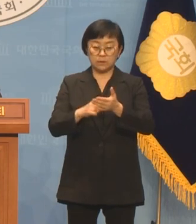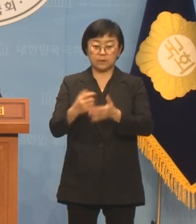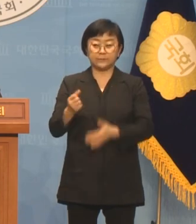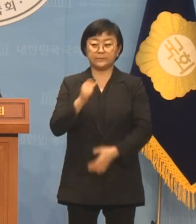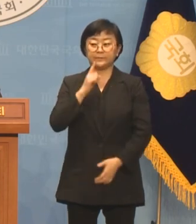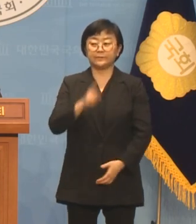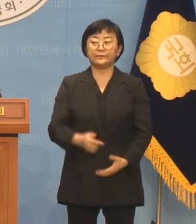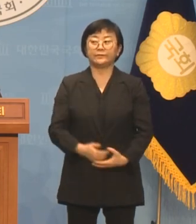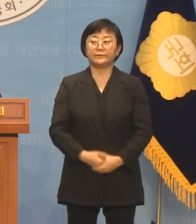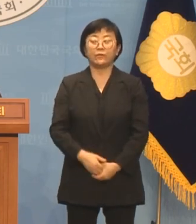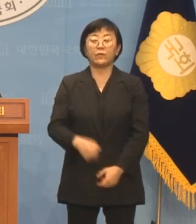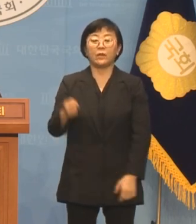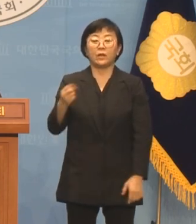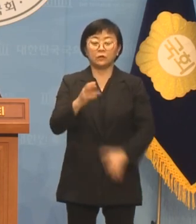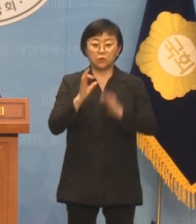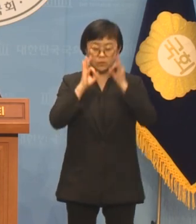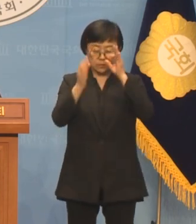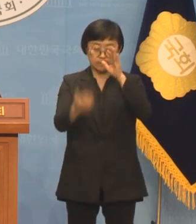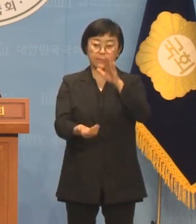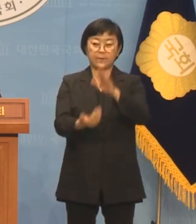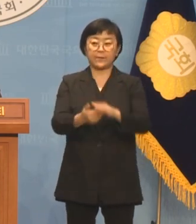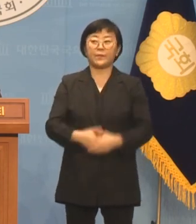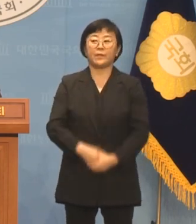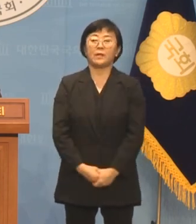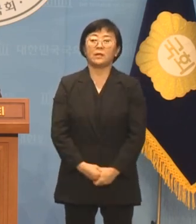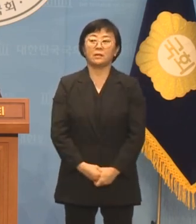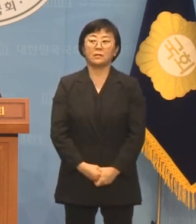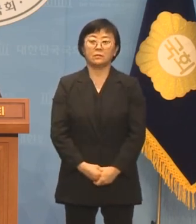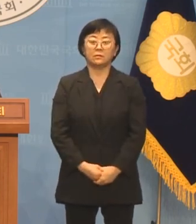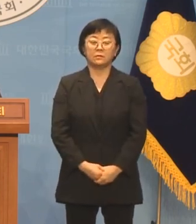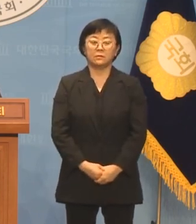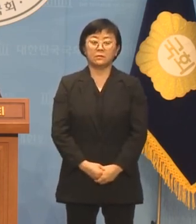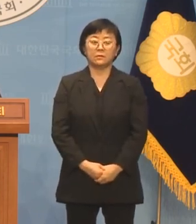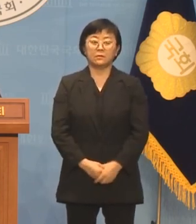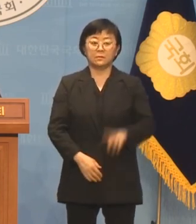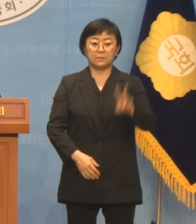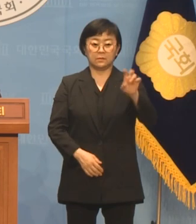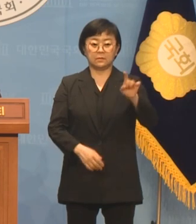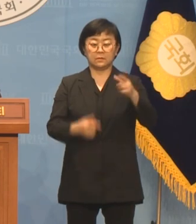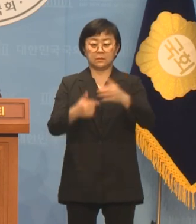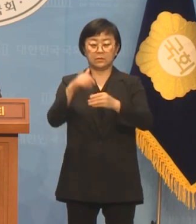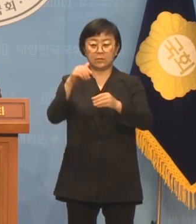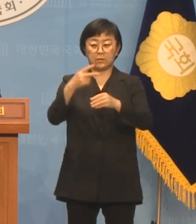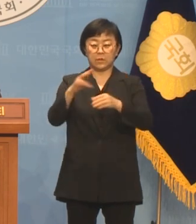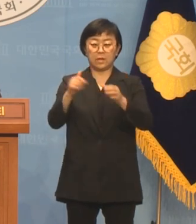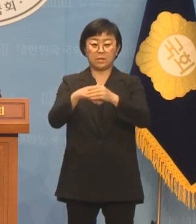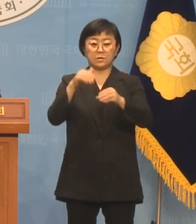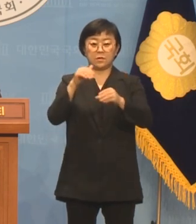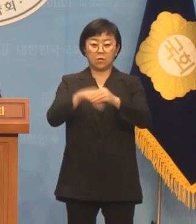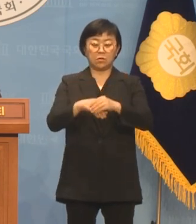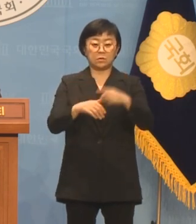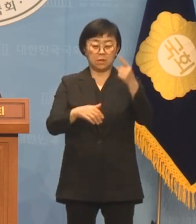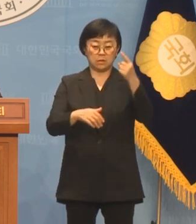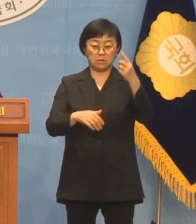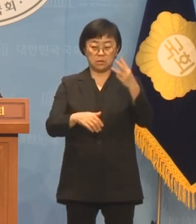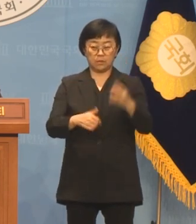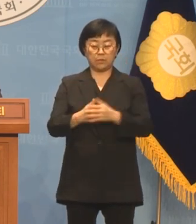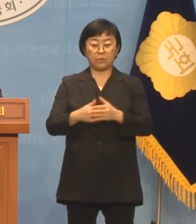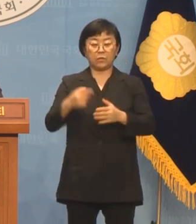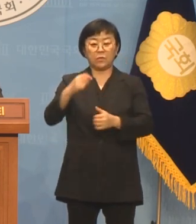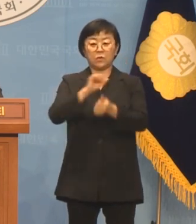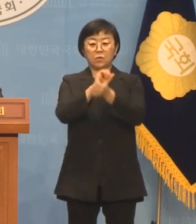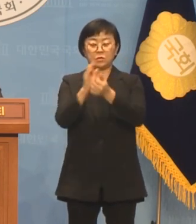만들었습니다. 그리고 최선을 다했습니다. 21대 총선 이후 세 번의 선거에서